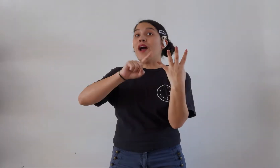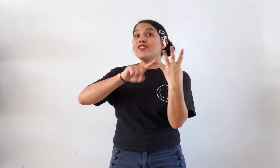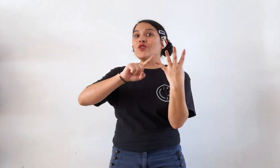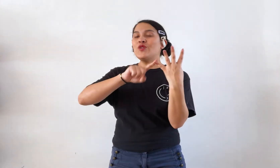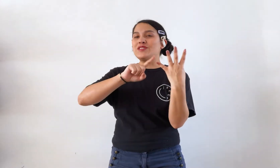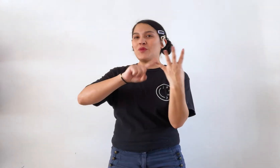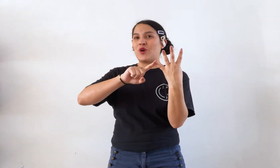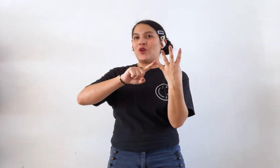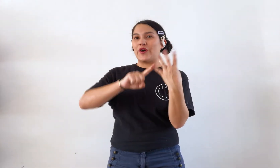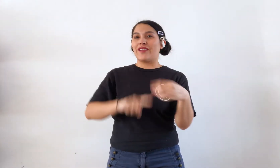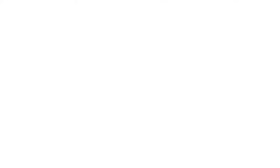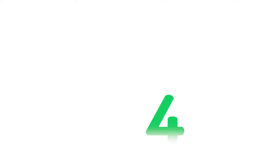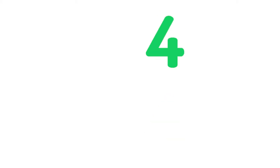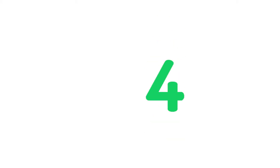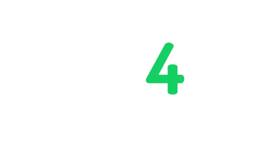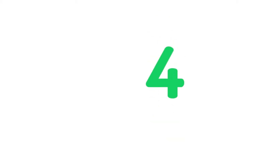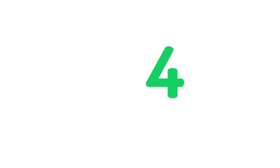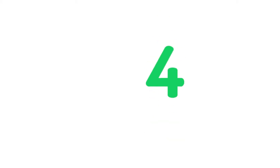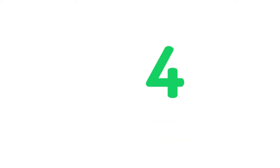Cuarto y último color.